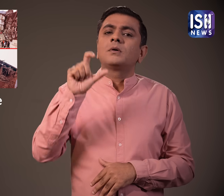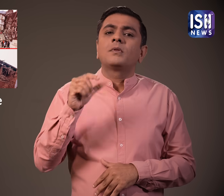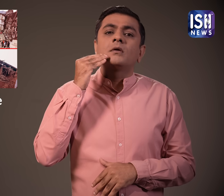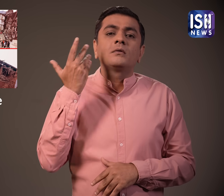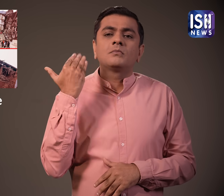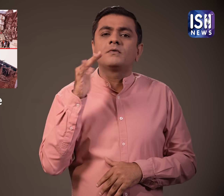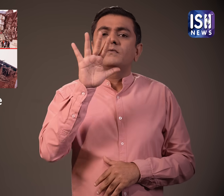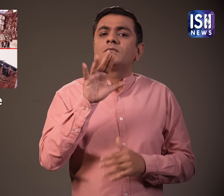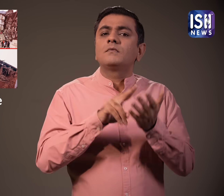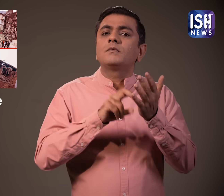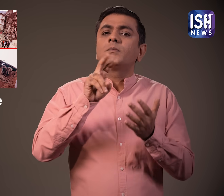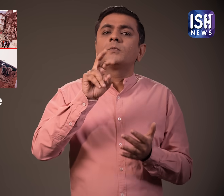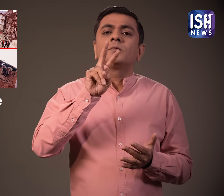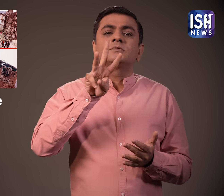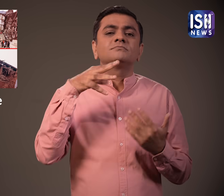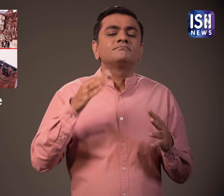2023 को नेपाल पहुँची